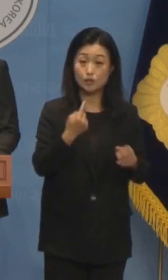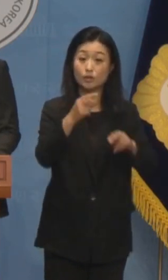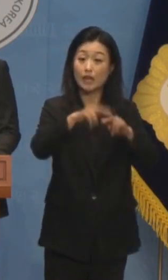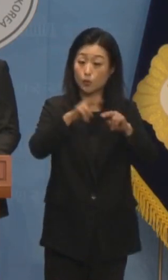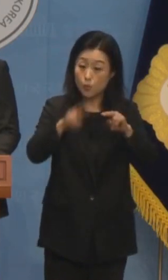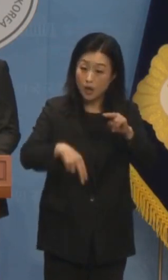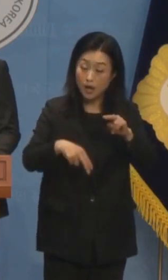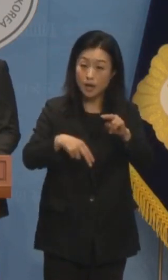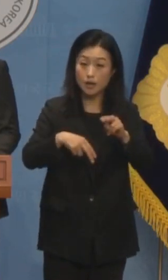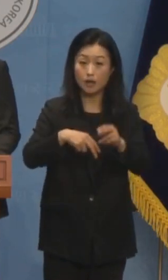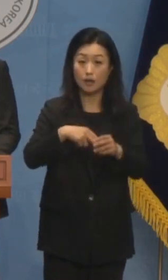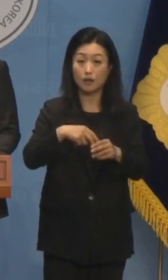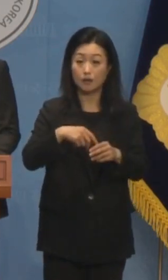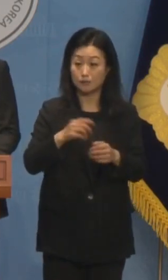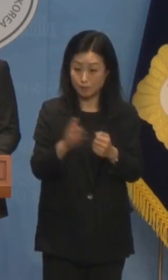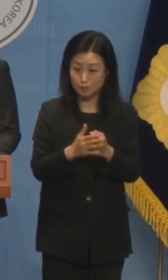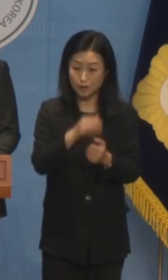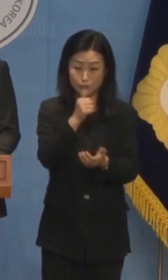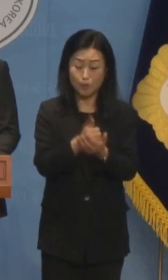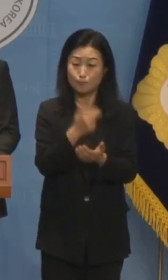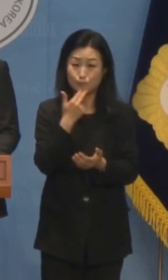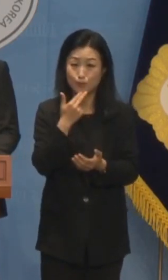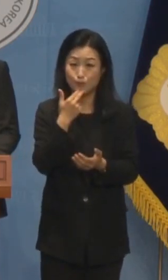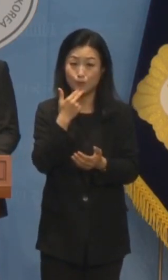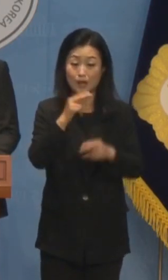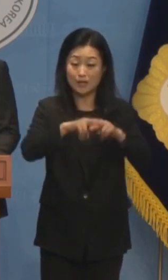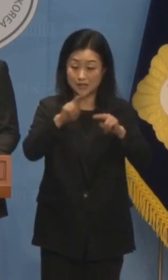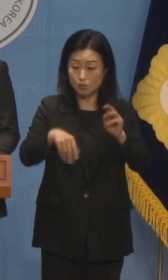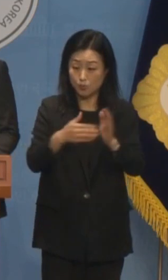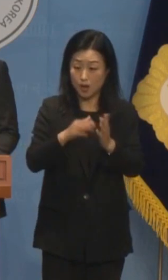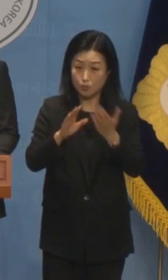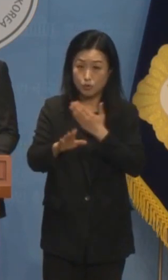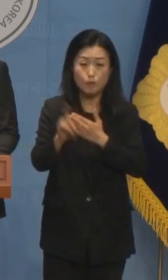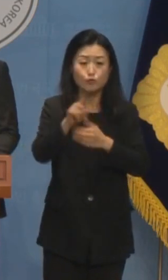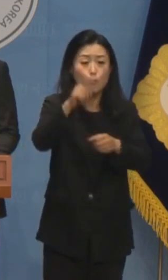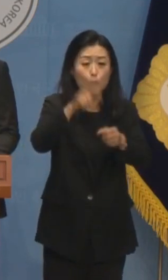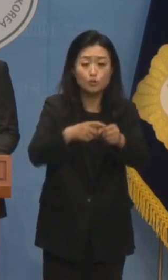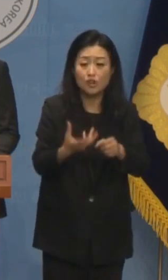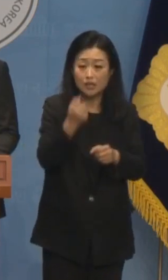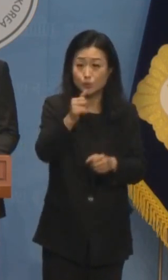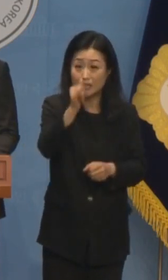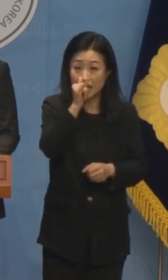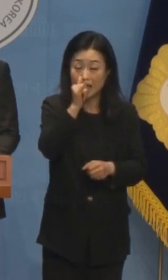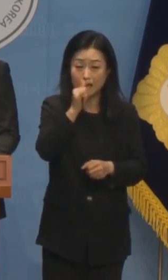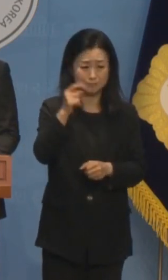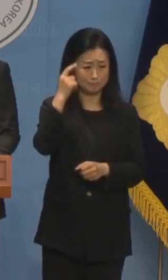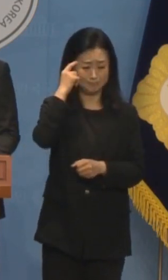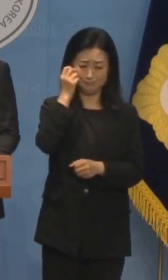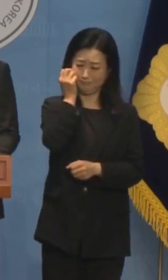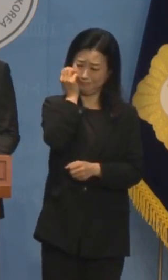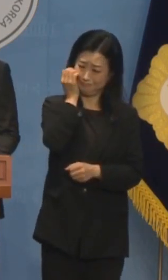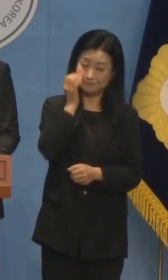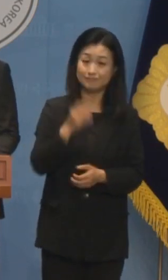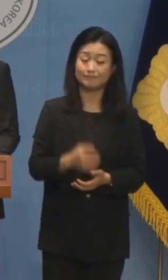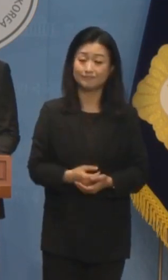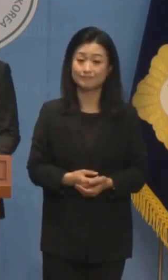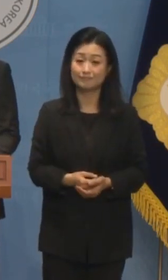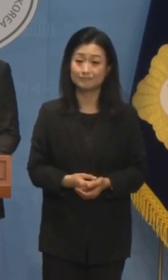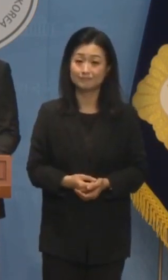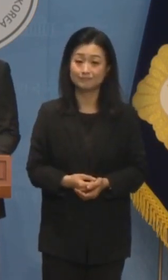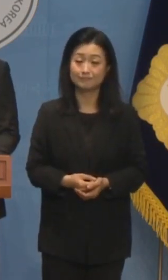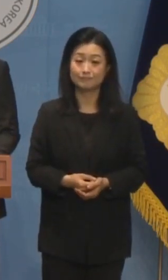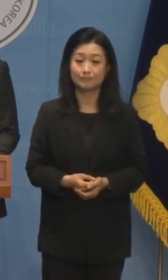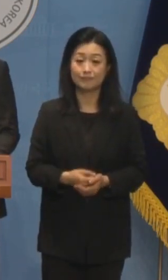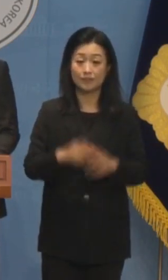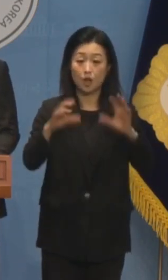범죄의 대상일 수 없는 것입니다. 사퇴한 이후에 어떤 목적을 가졌다는 것은 그 발상 자체로 옳지 않습니다.